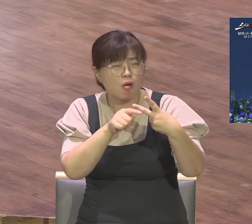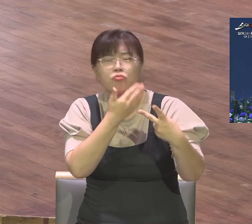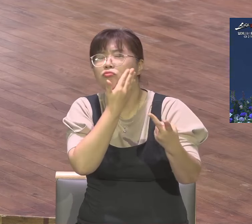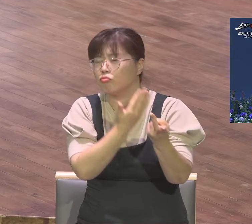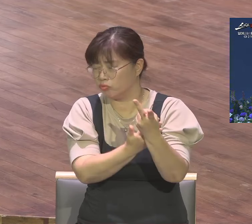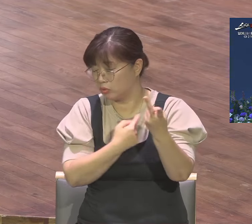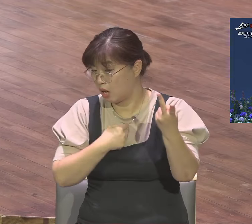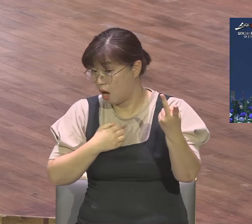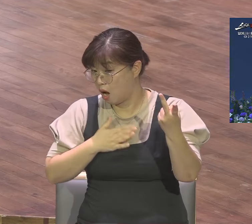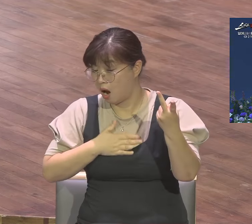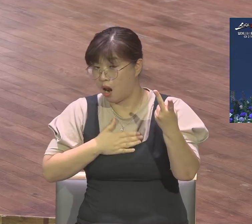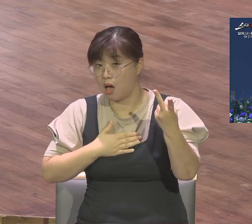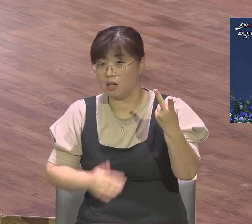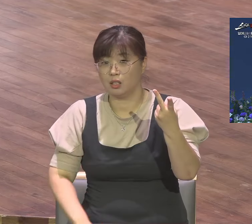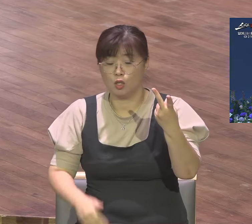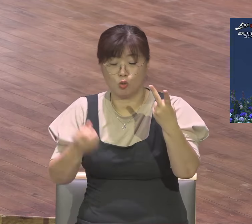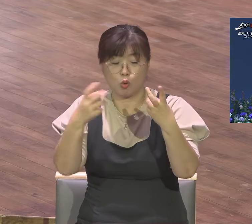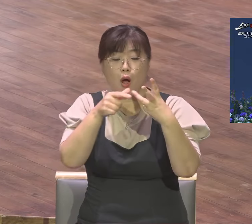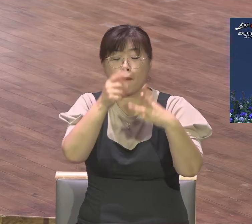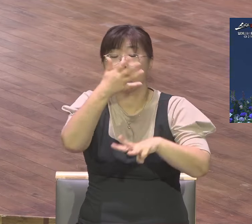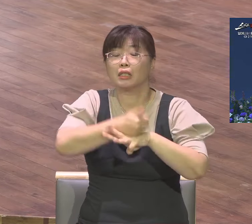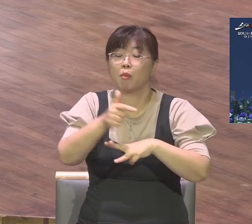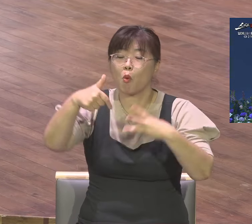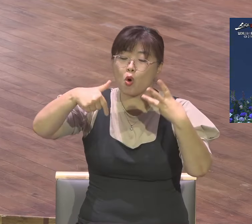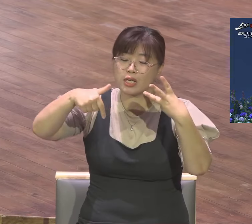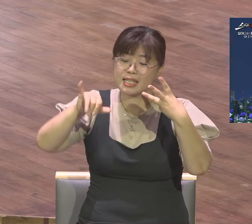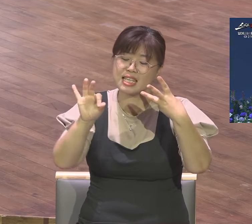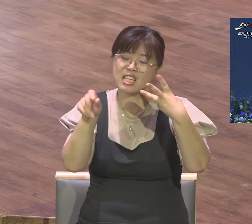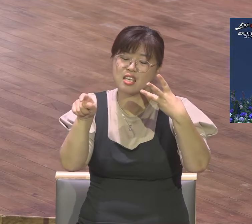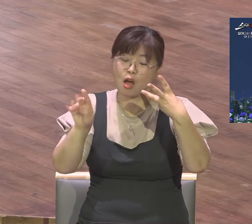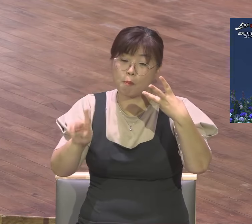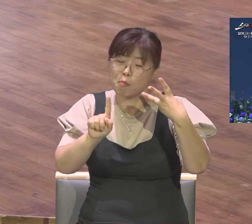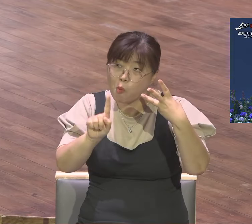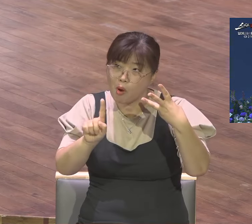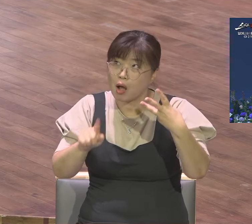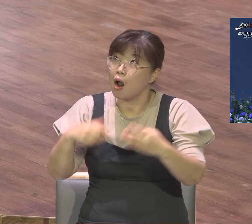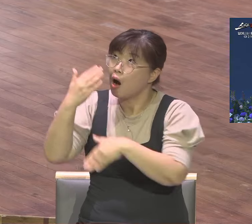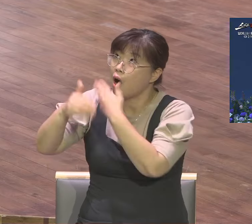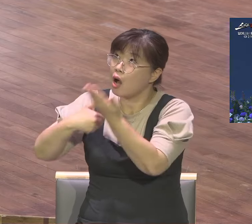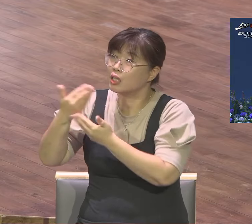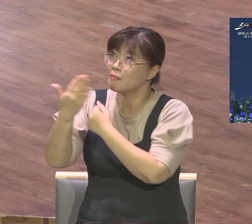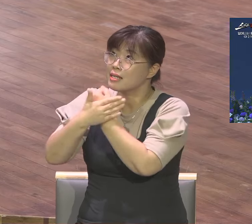모든 것은 다 영원한 기업으로 가는 것이다. 영원한 작품이다.